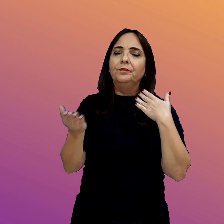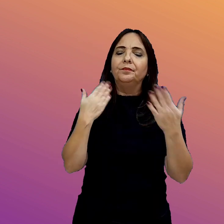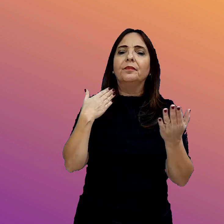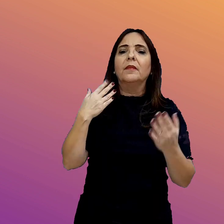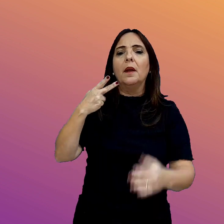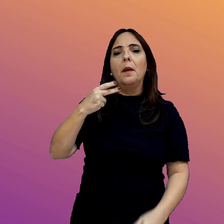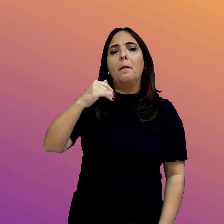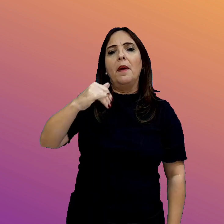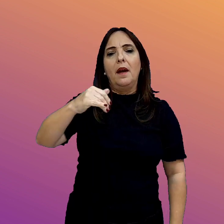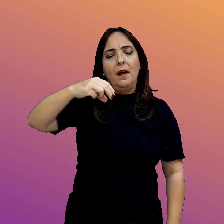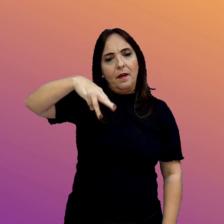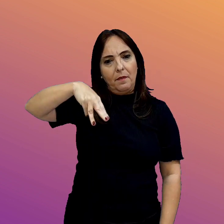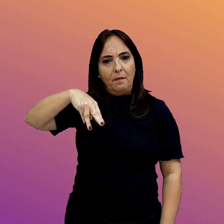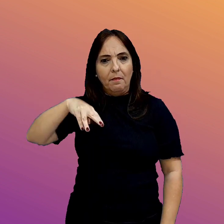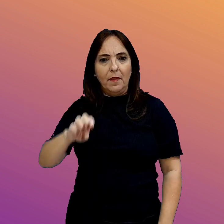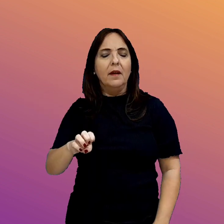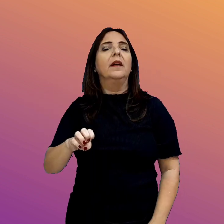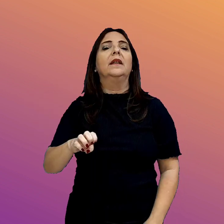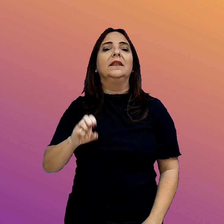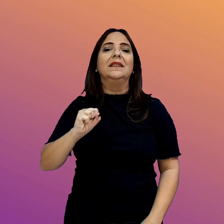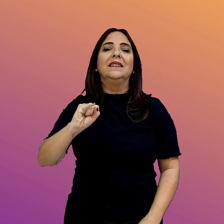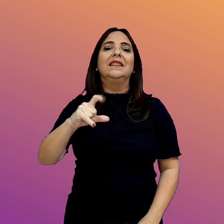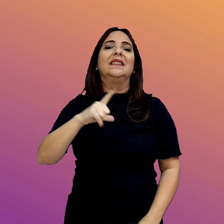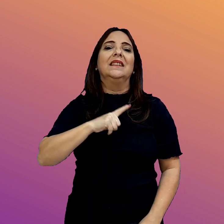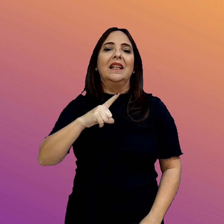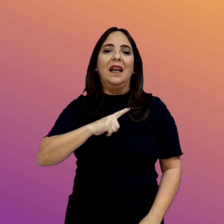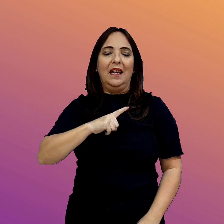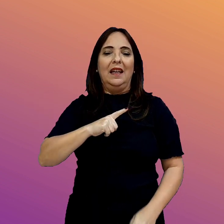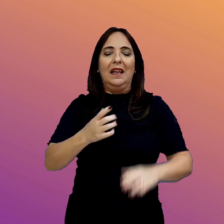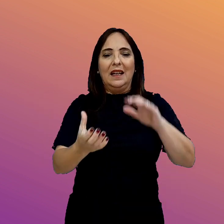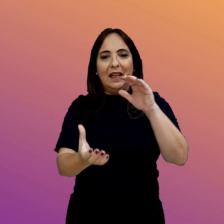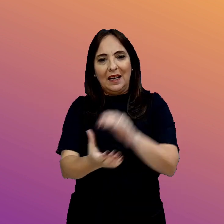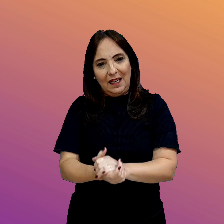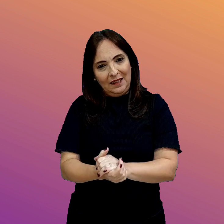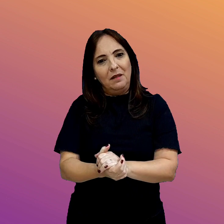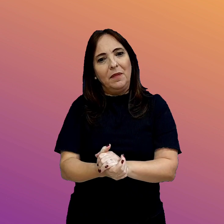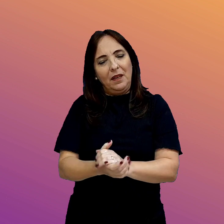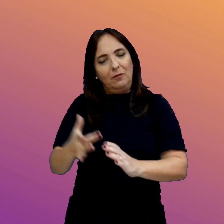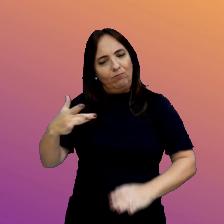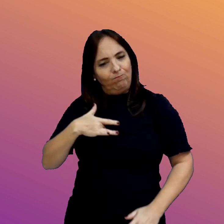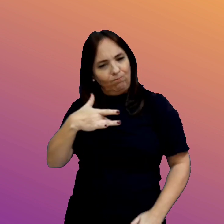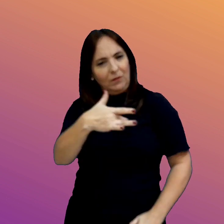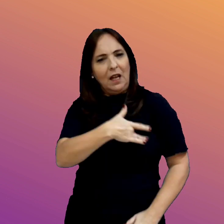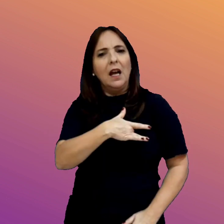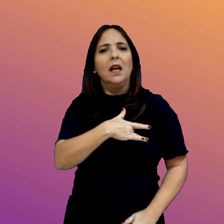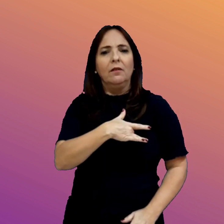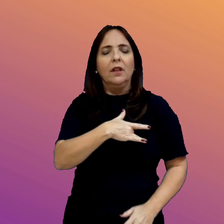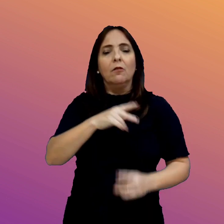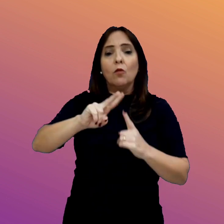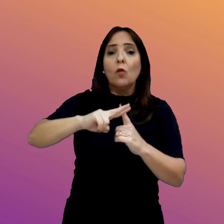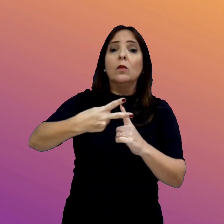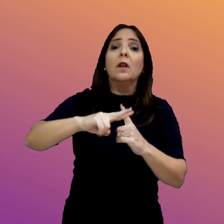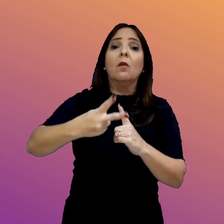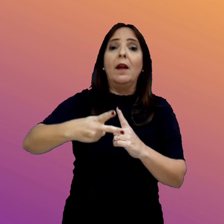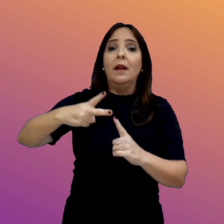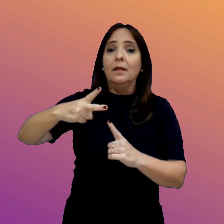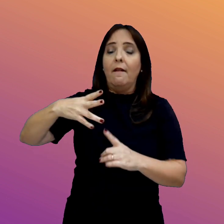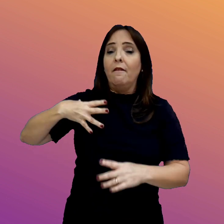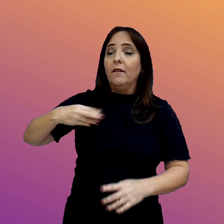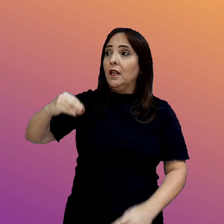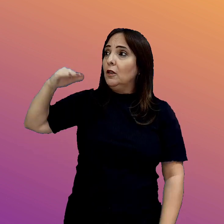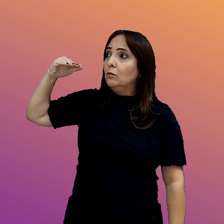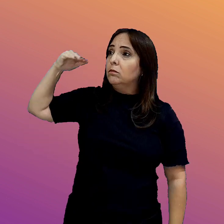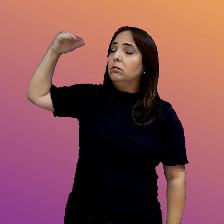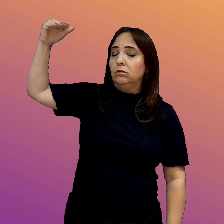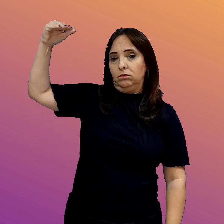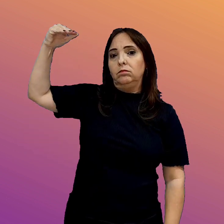casamento saudável geram filhos seguros, filhos maduros, preparados para lidar com as adversidades da vida. Então,